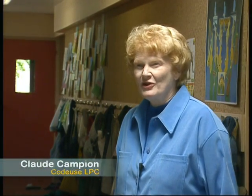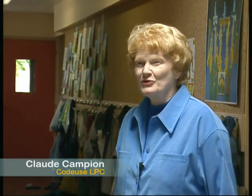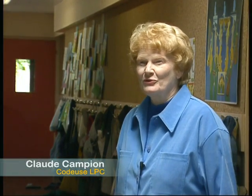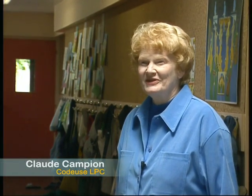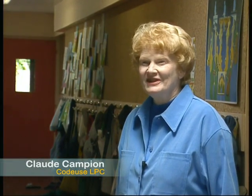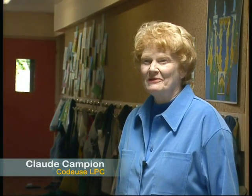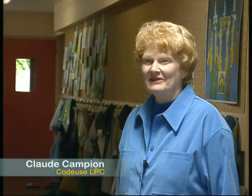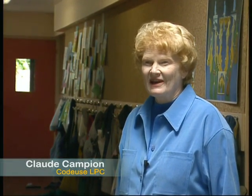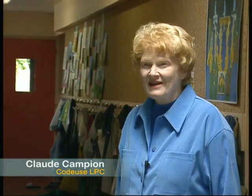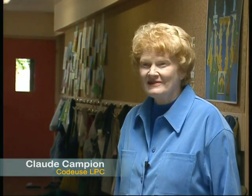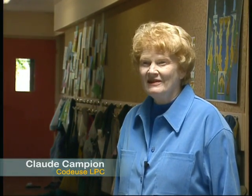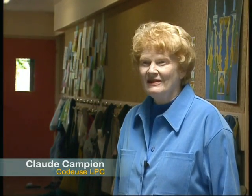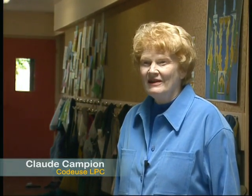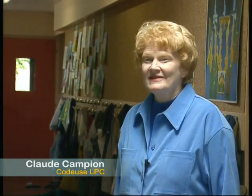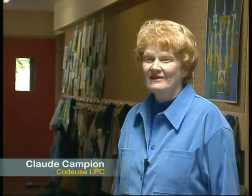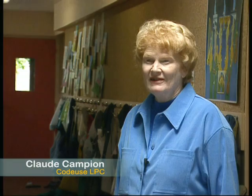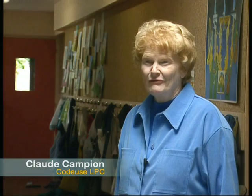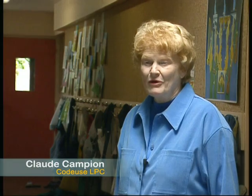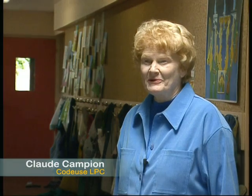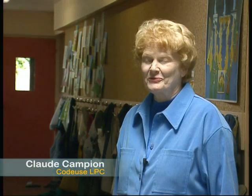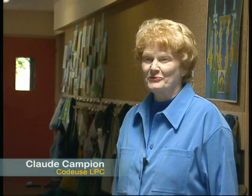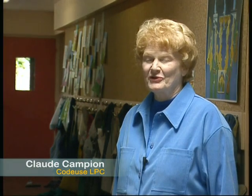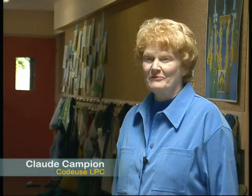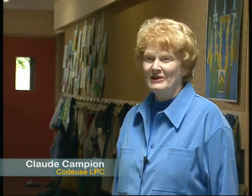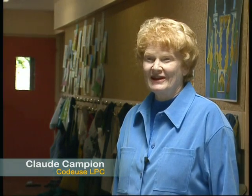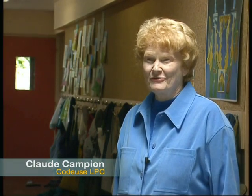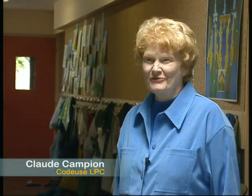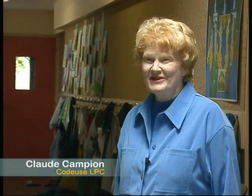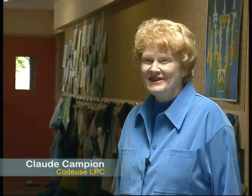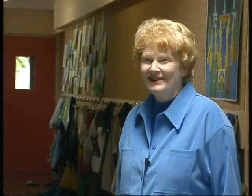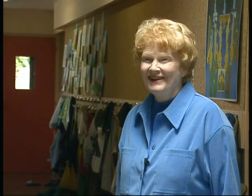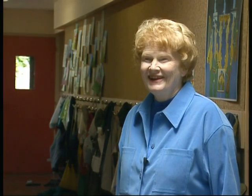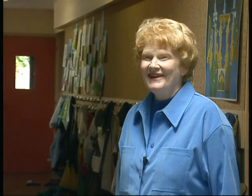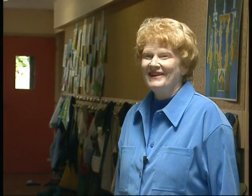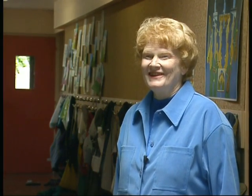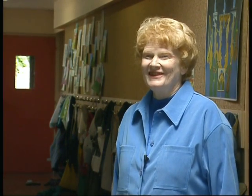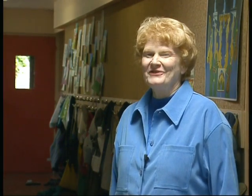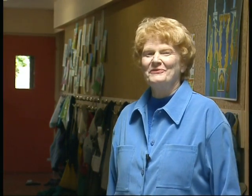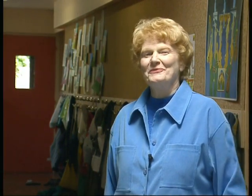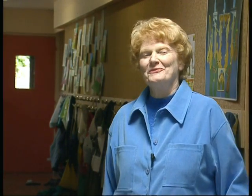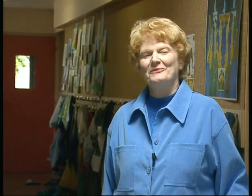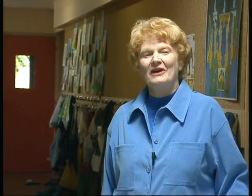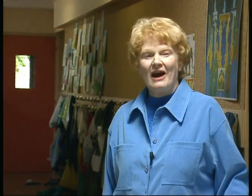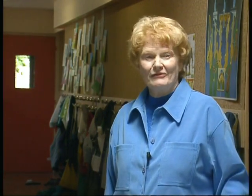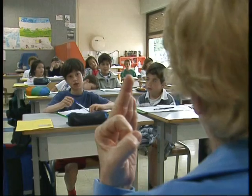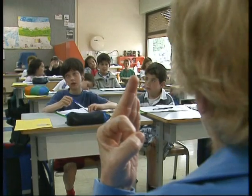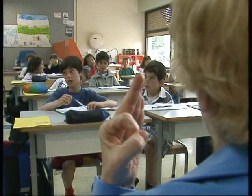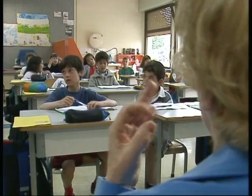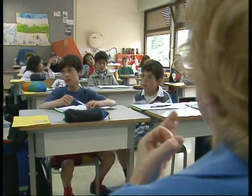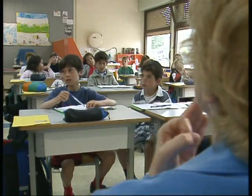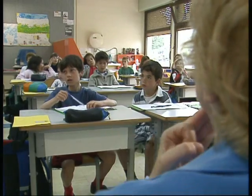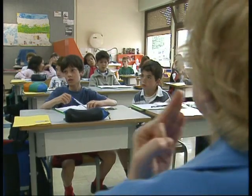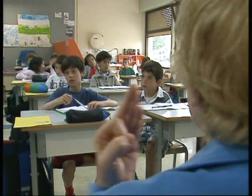répéter ce que dit la maîtresse, sans la voix parce que ce serait une belle cacophonie, et avec